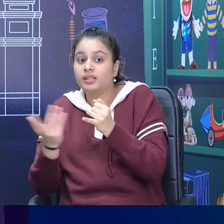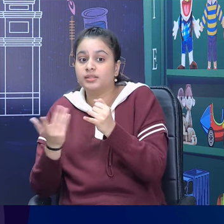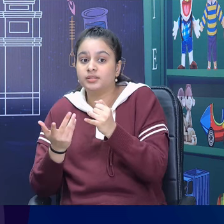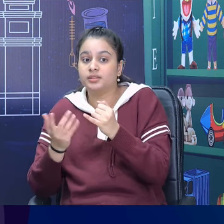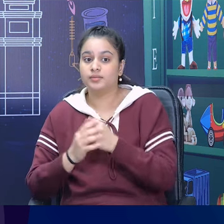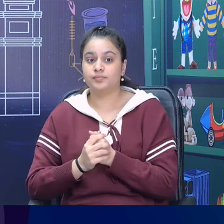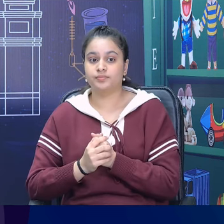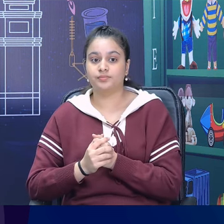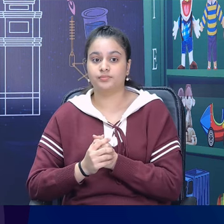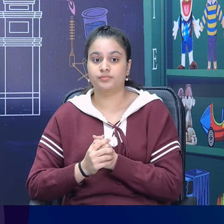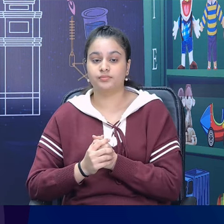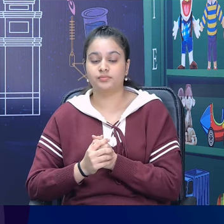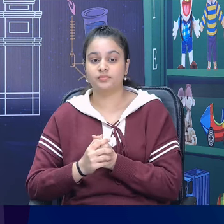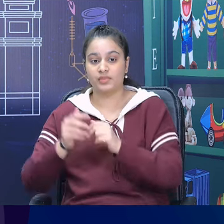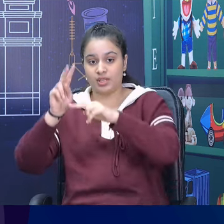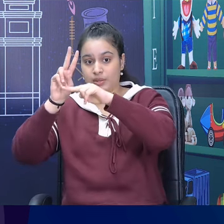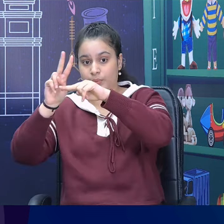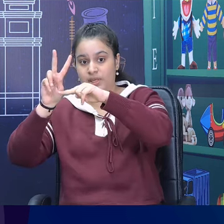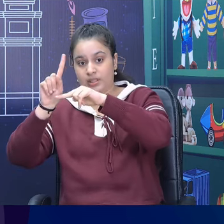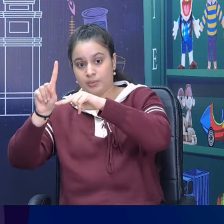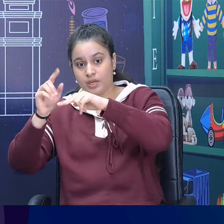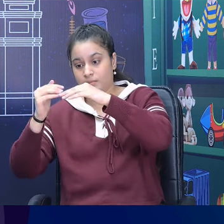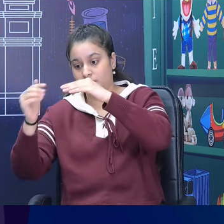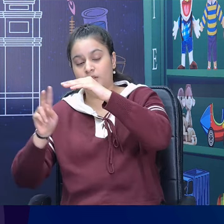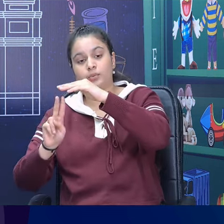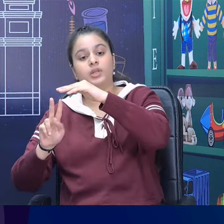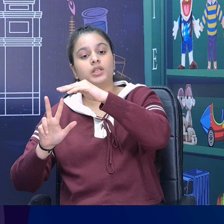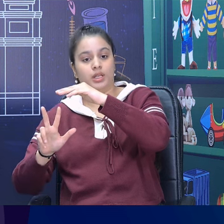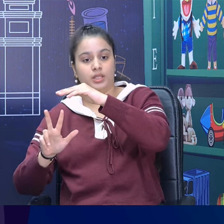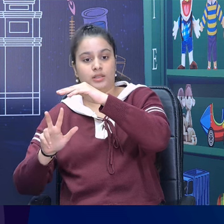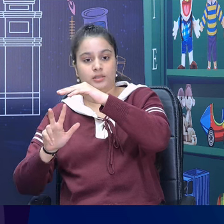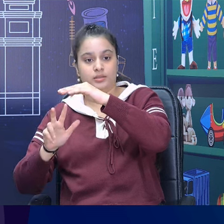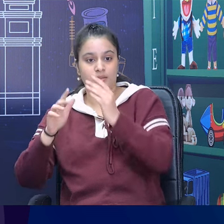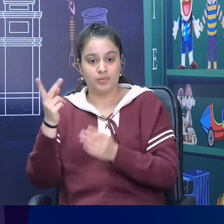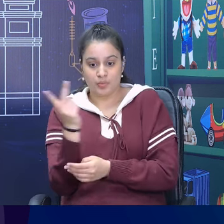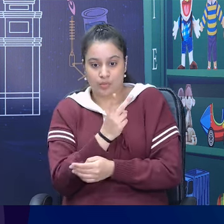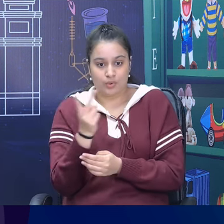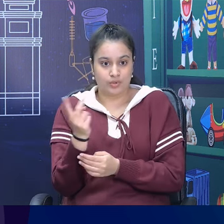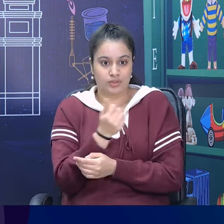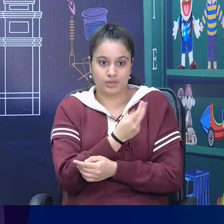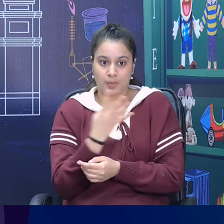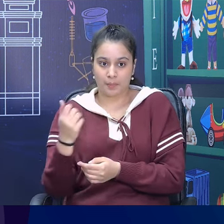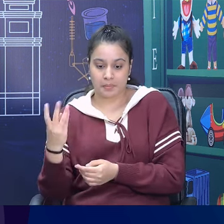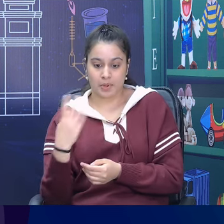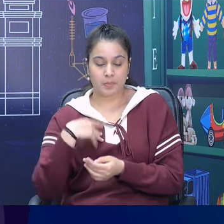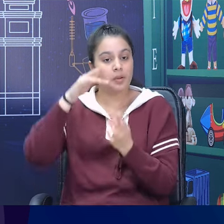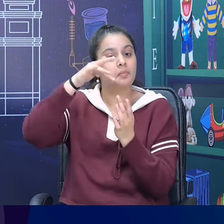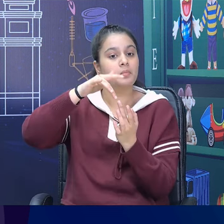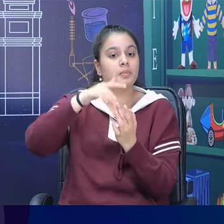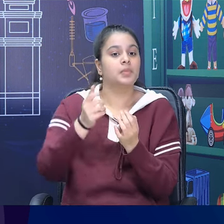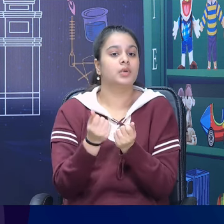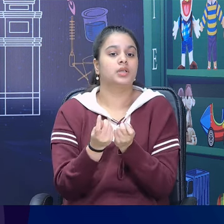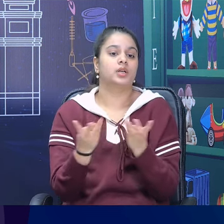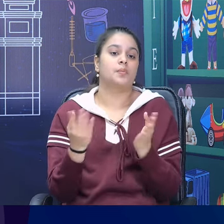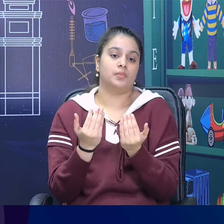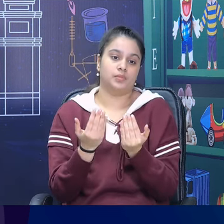बीच में हम फाइंड आउट कर रहे थे दैट इज 21 / 28 तो हमने तीन रेशनल नंबर इन दोनों नंबर्स के बीच में निकाले उसके लिए हमने मेथड